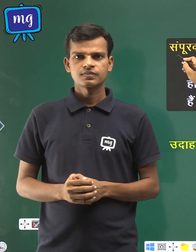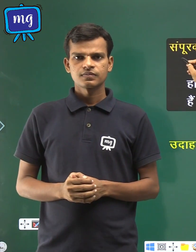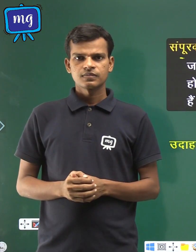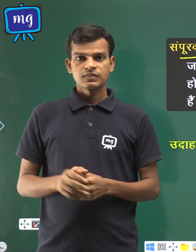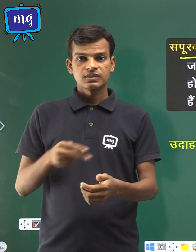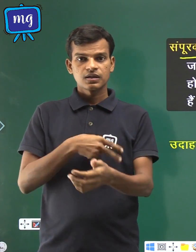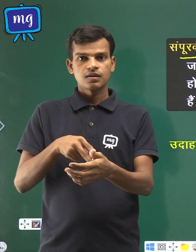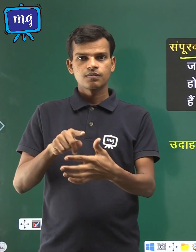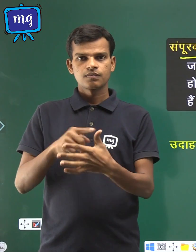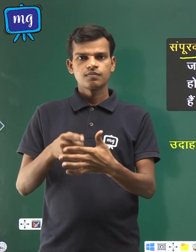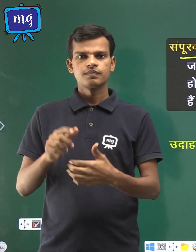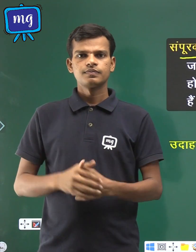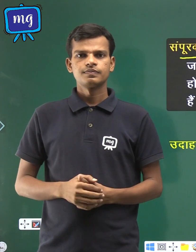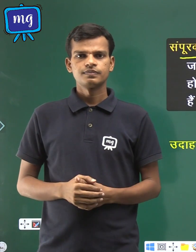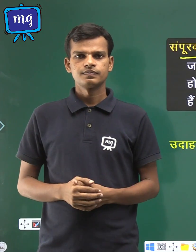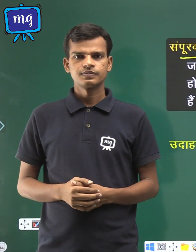समपूरक कोण,